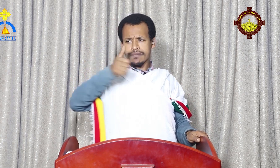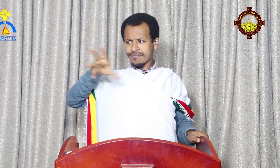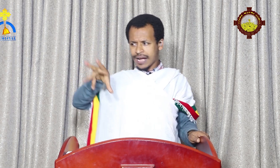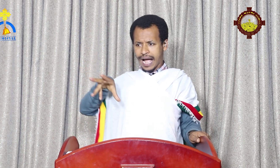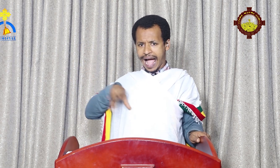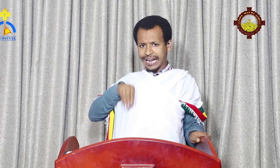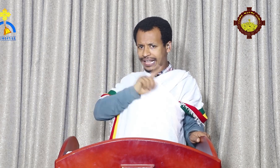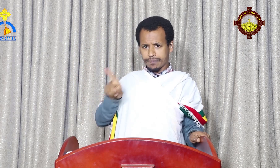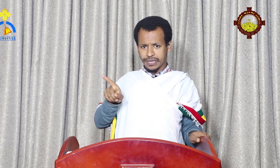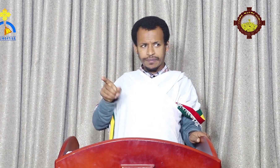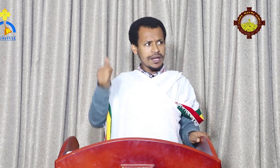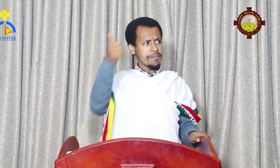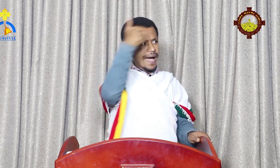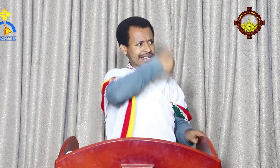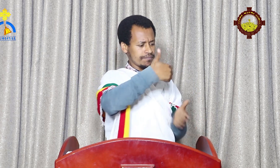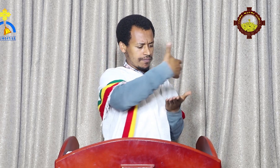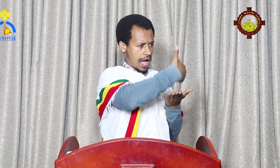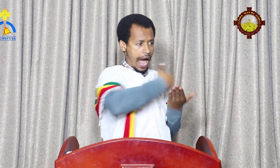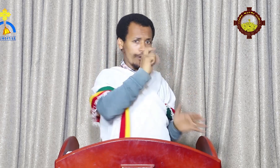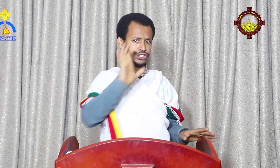ማንም አልተቀበልም፣ ማንም አይወስድም፣